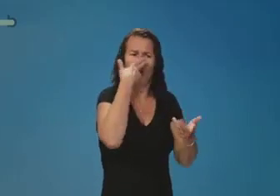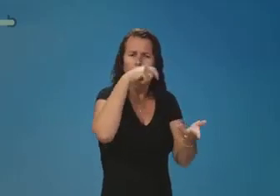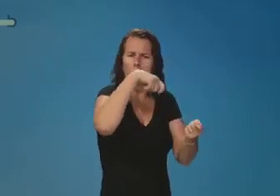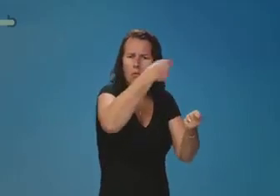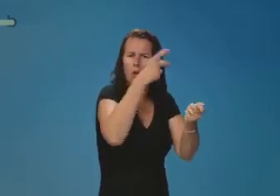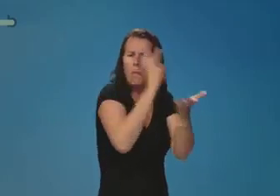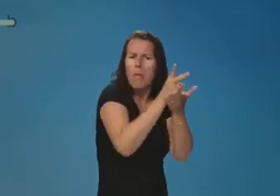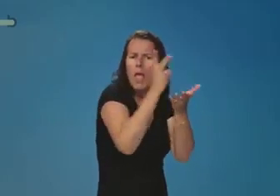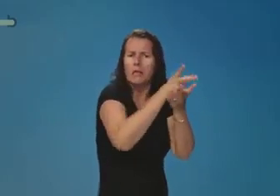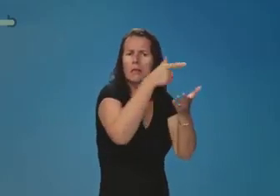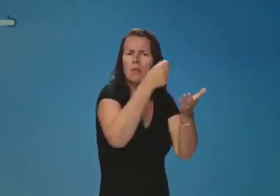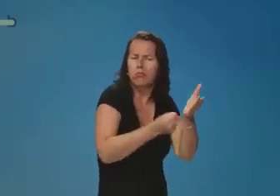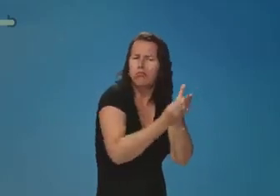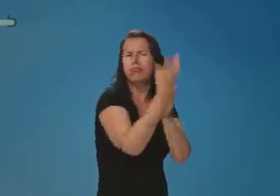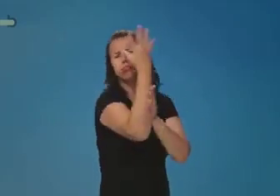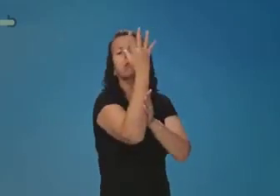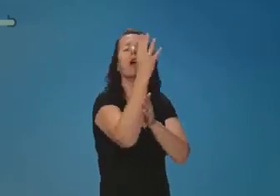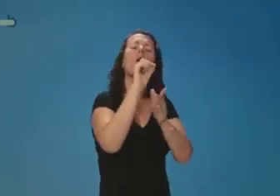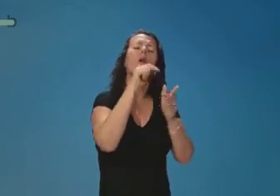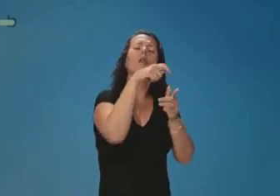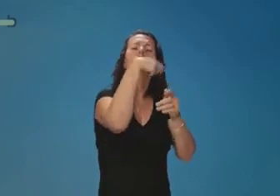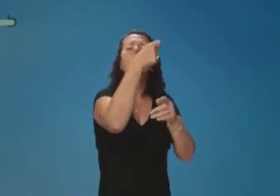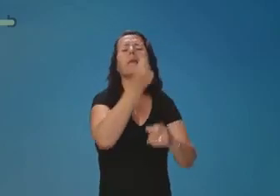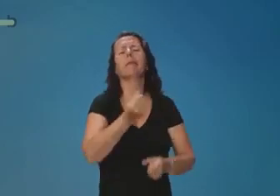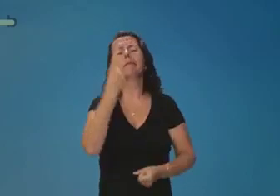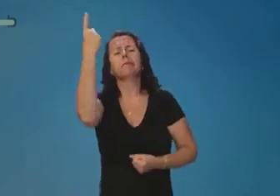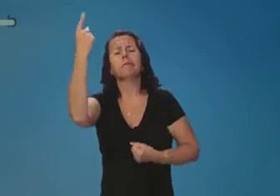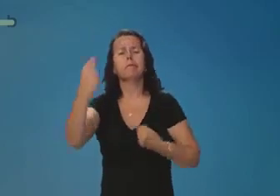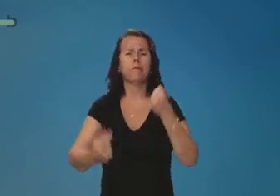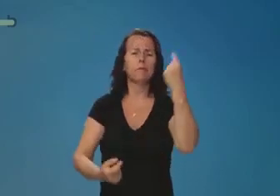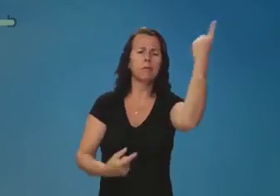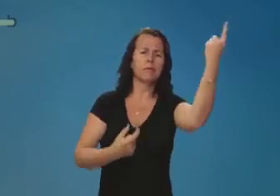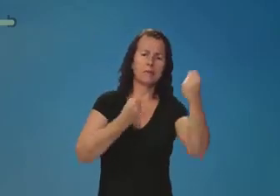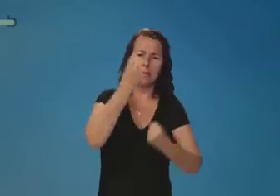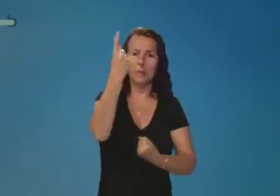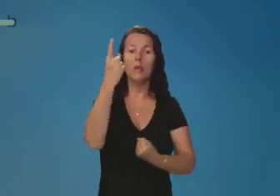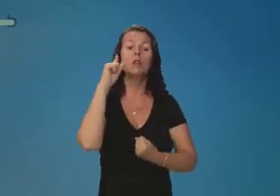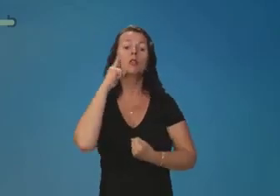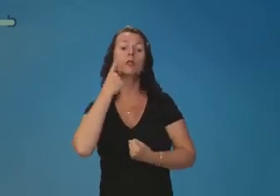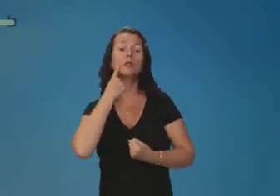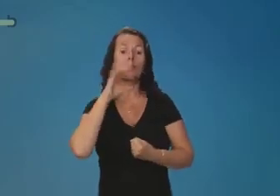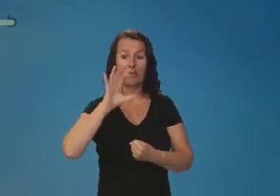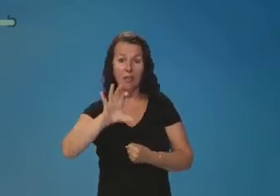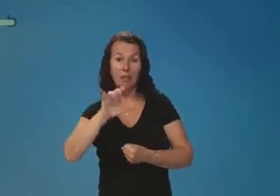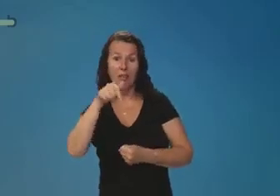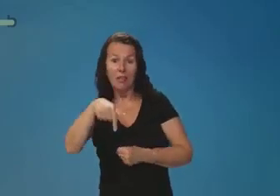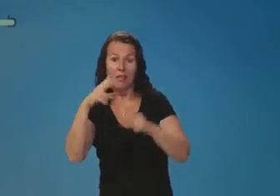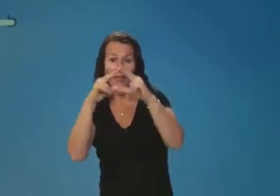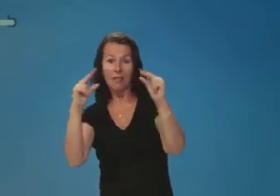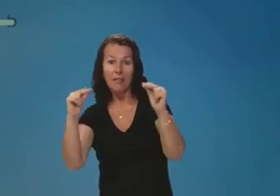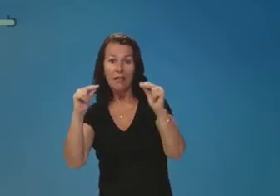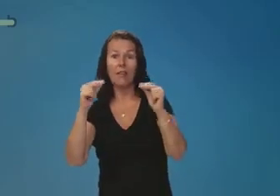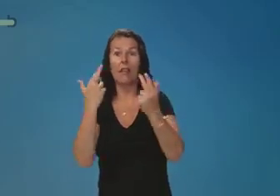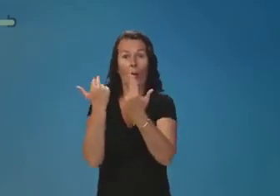são recorrentes, quais sinais ocorrem com menor frequência, quais sinais são próprios da região de Florianópolis,